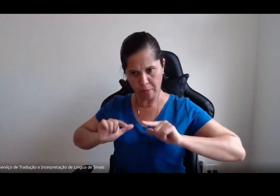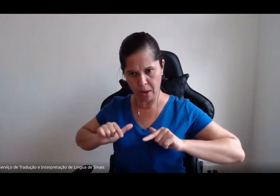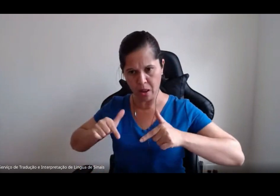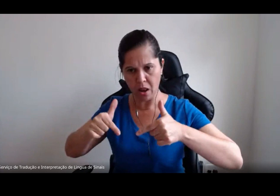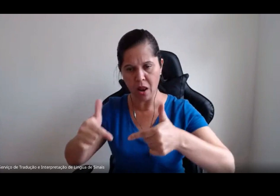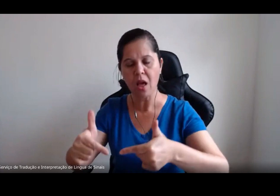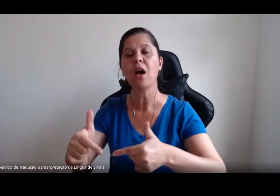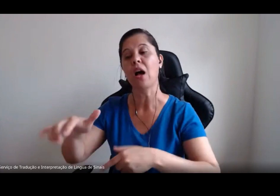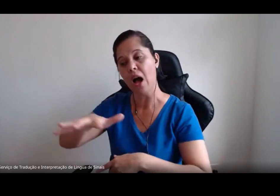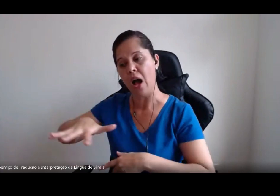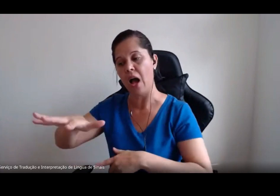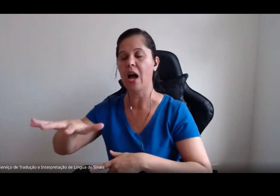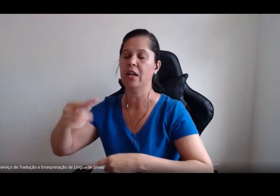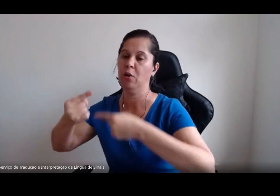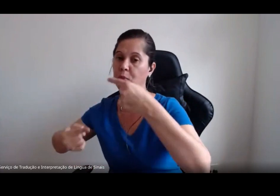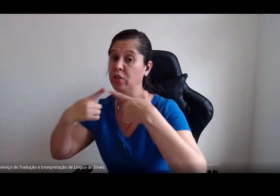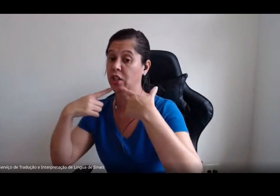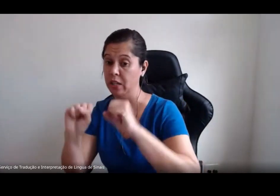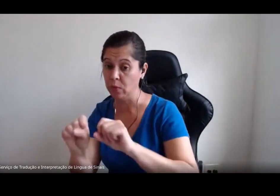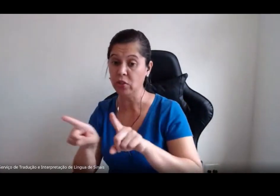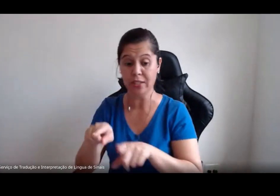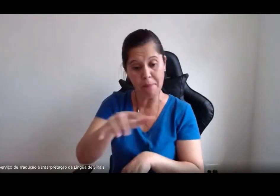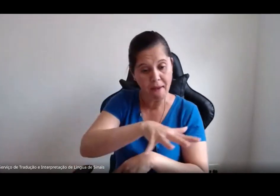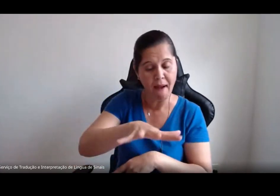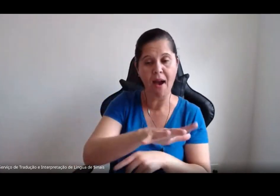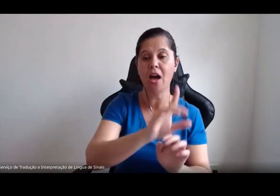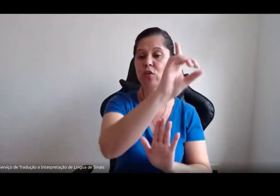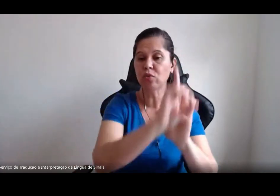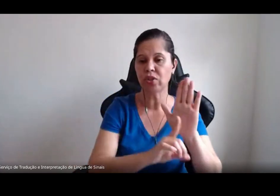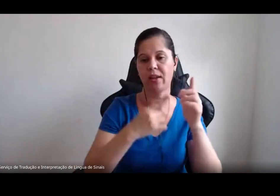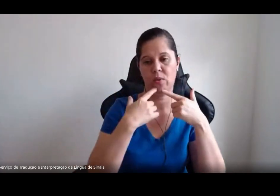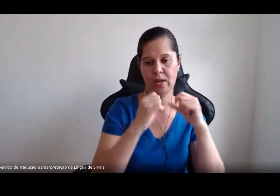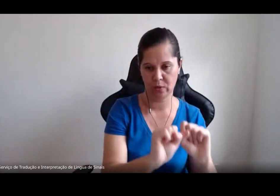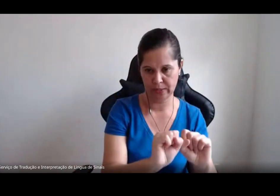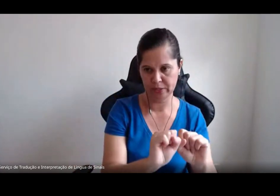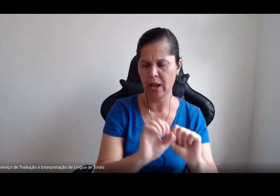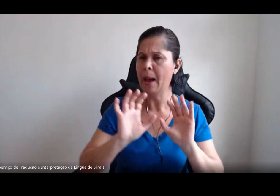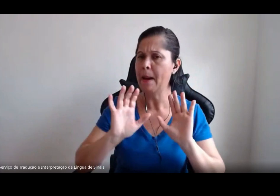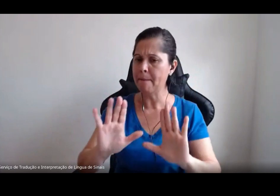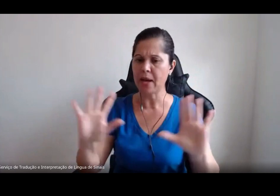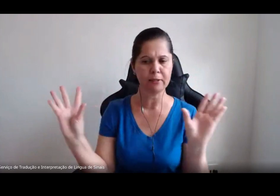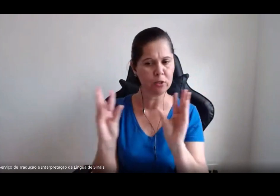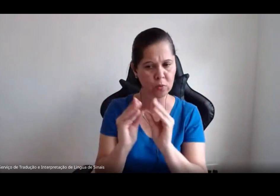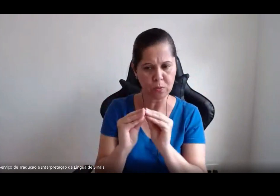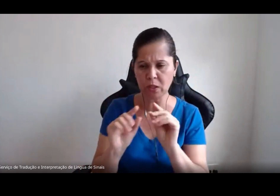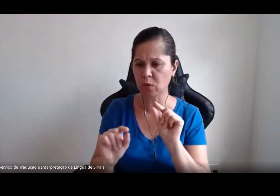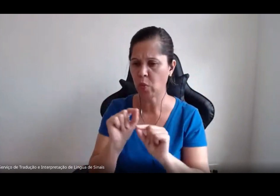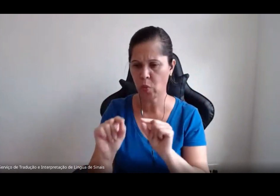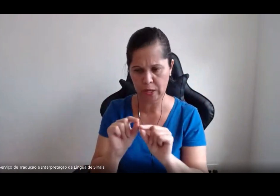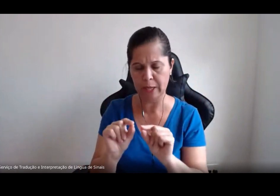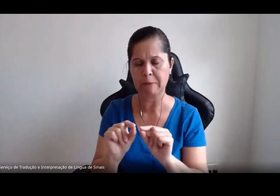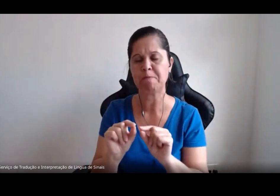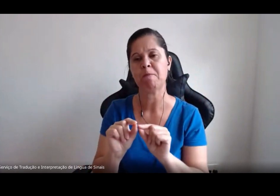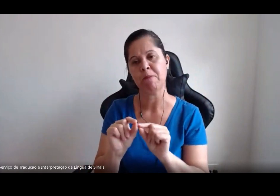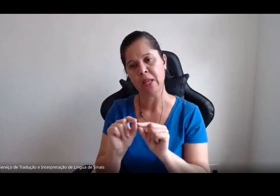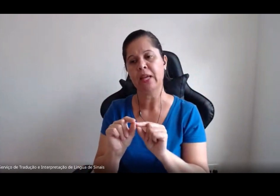também para a difusão tanto do campo das políticas quanto dos direitos. Depois eu vou falar disso. De todo jeito, o que eu estou querendo dizer para vocês é o